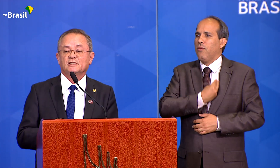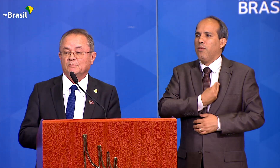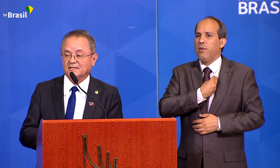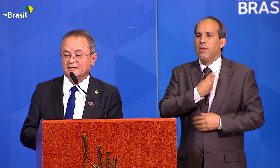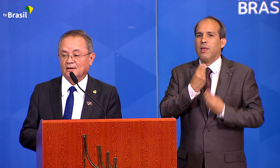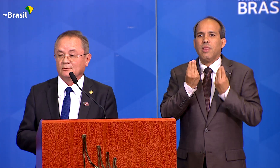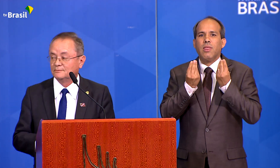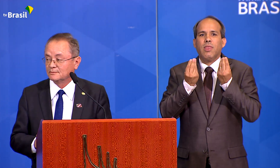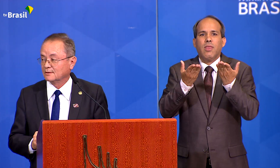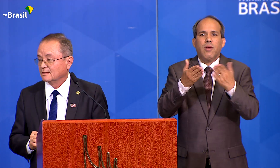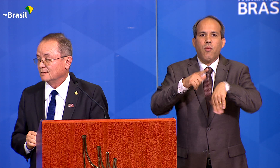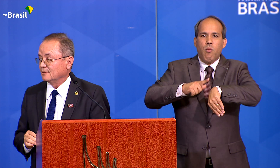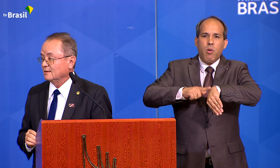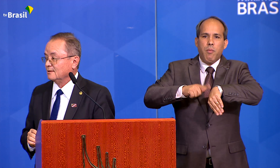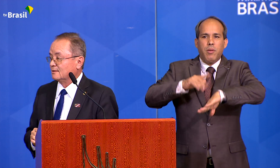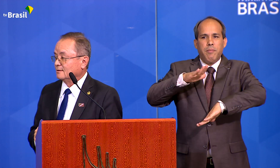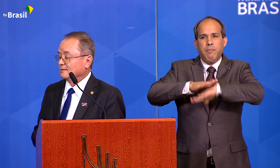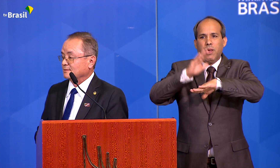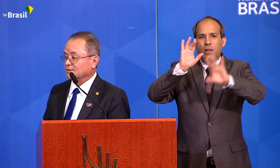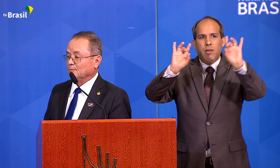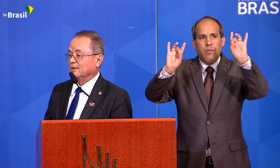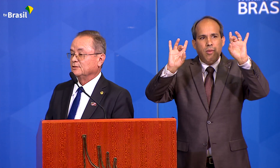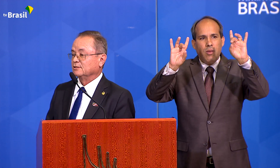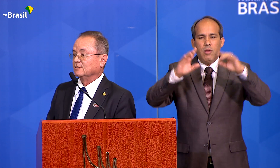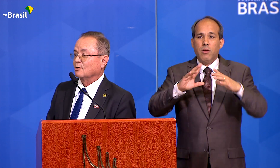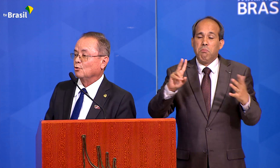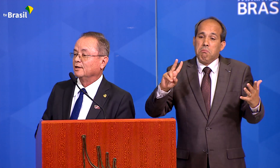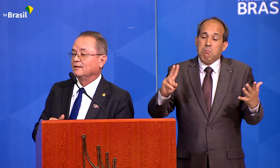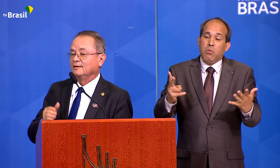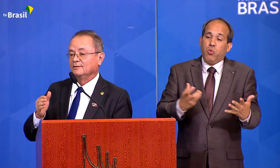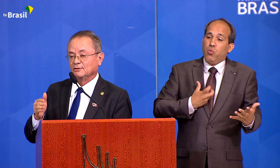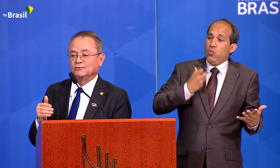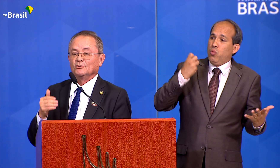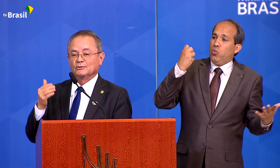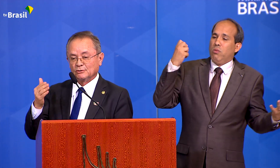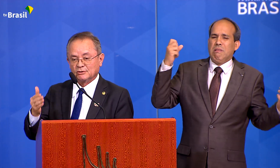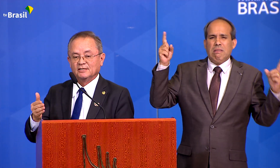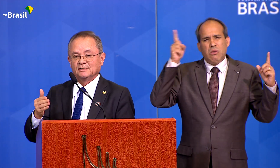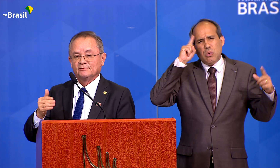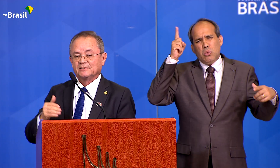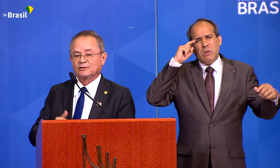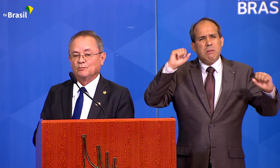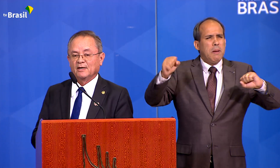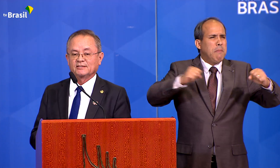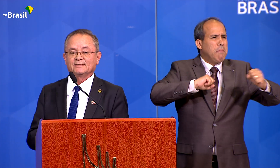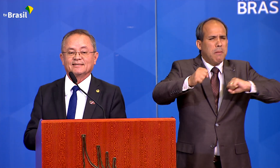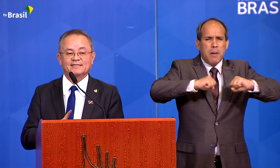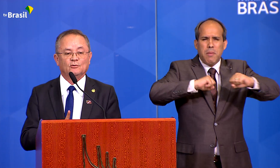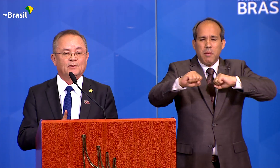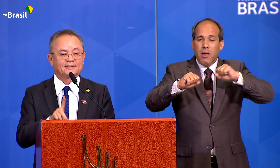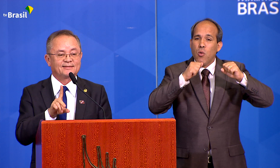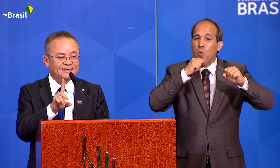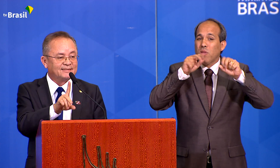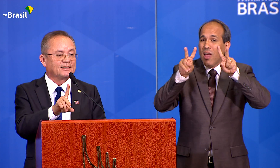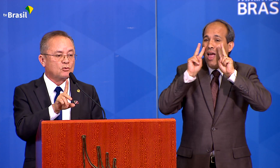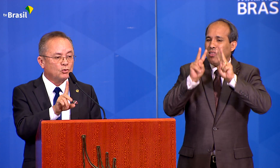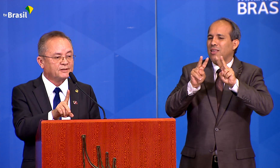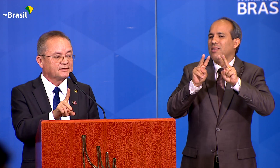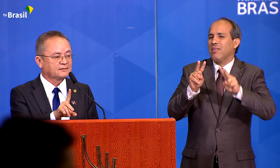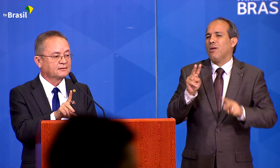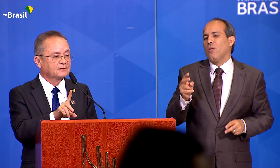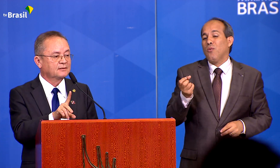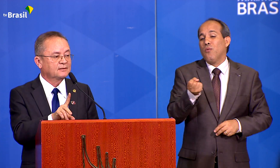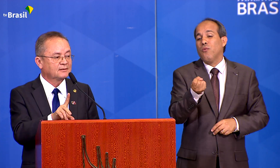traz o momento muito especial e de repente na correria de todos os dias você não presta atenção para